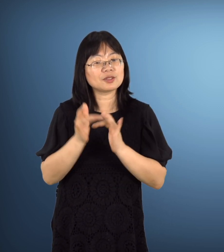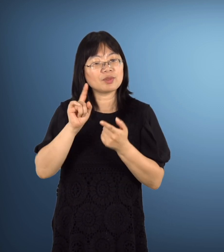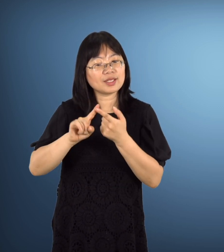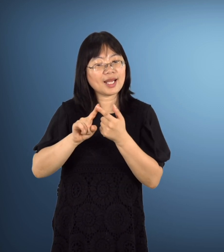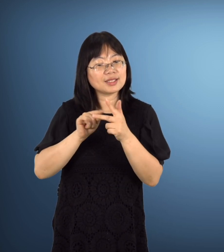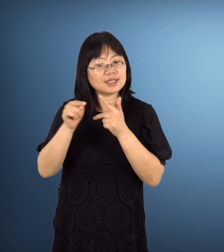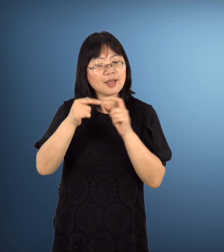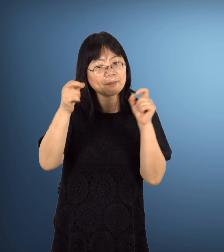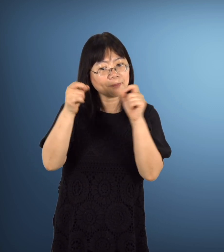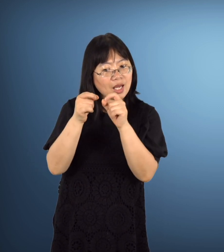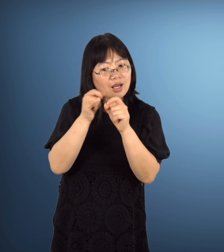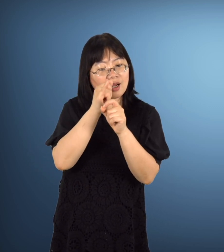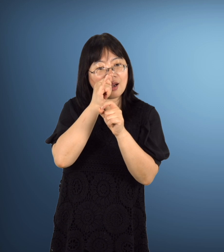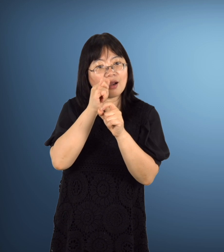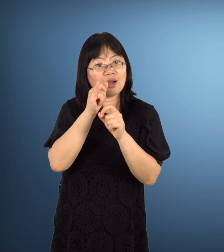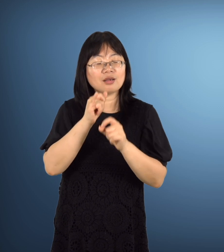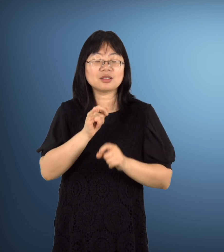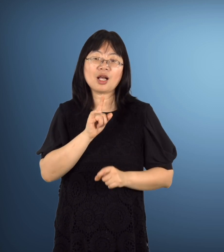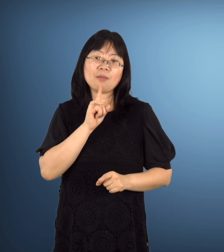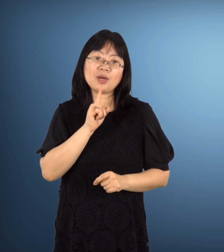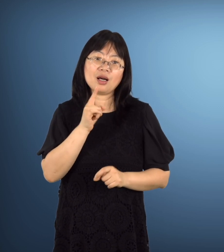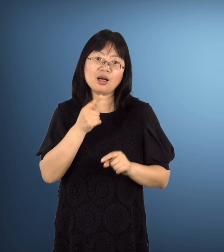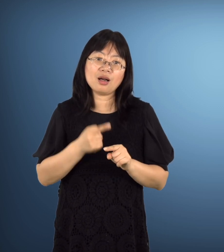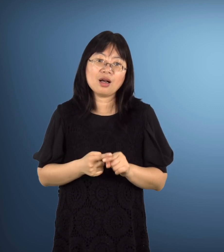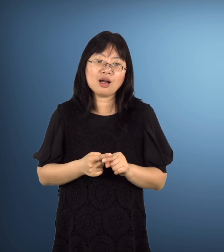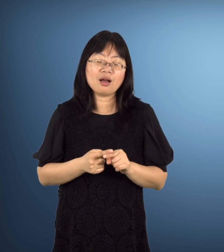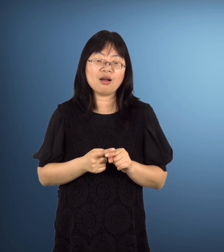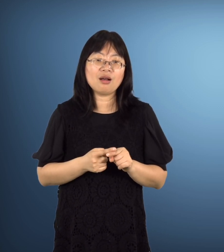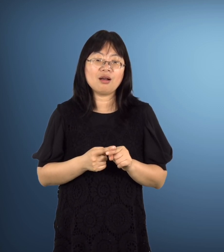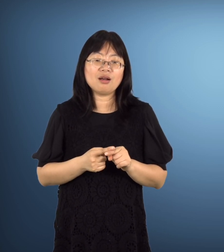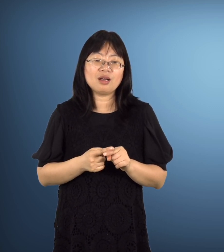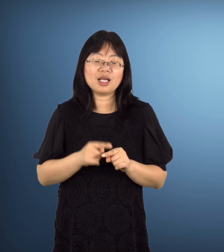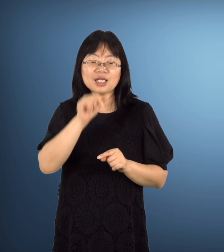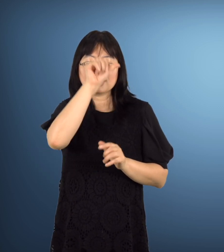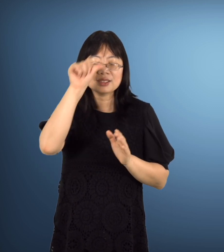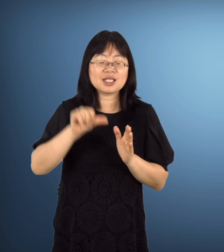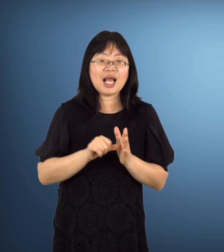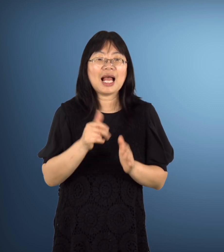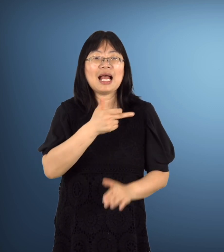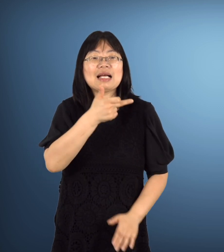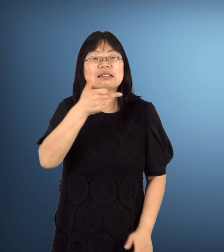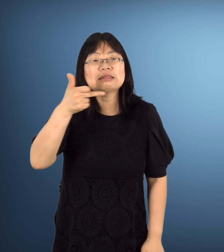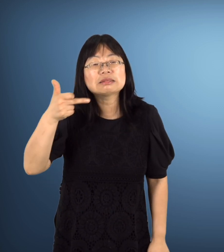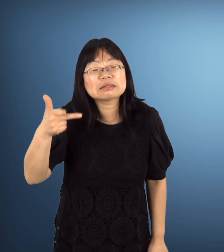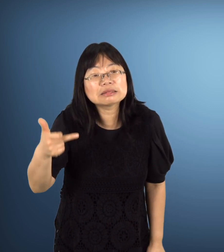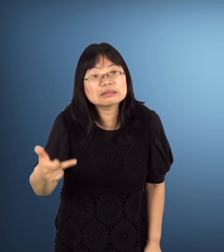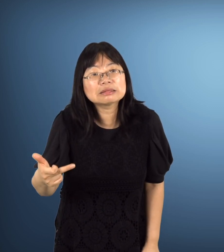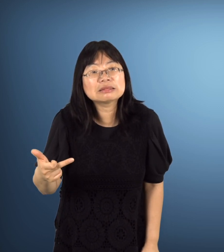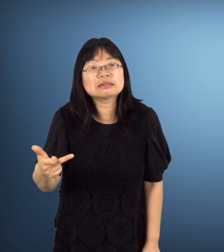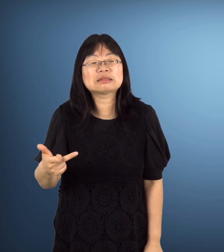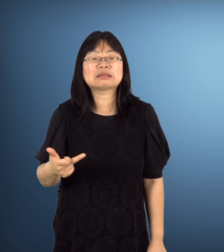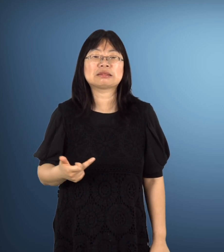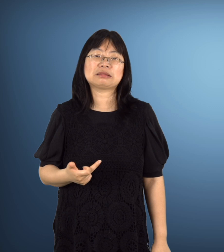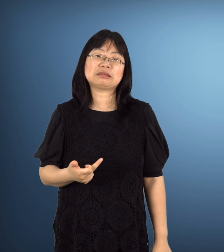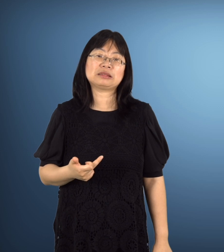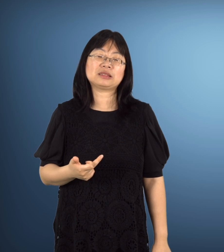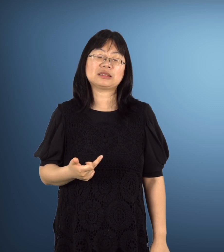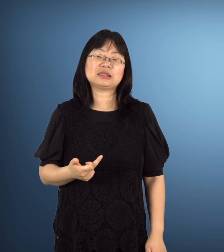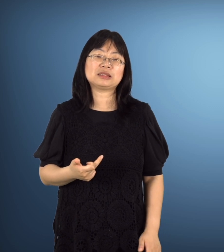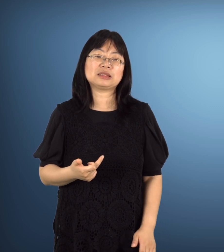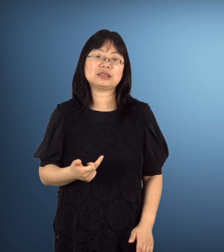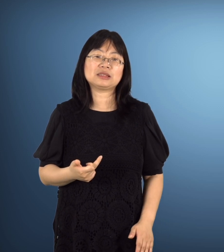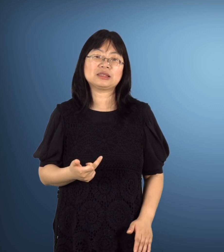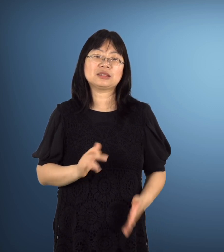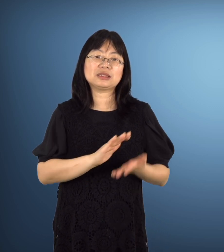대해서. 그런데 그 말했다가 이 사람의 인생에 큰 변곡점을 맞이하게